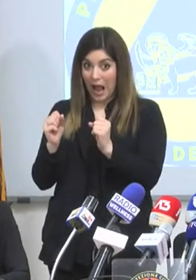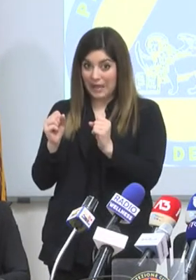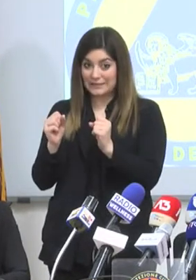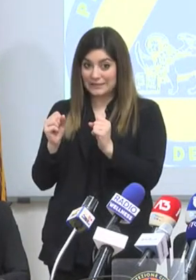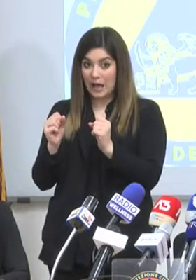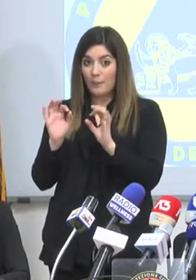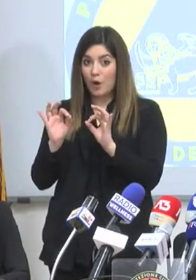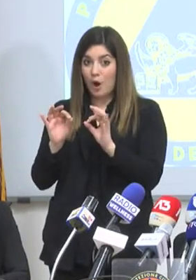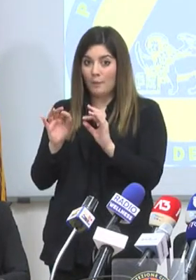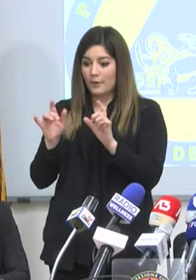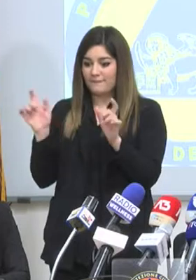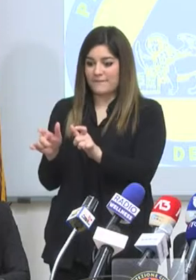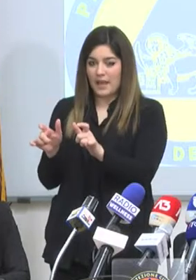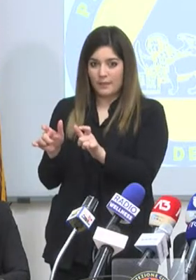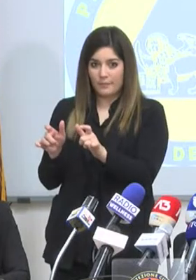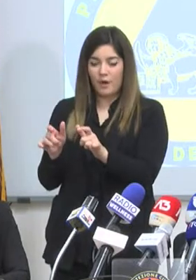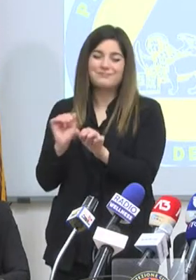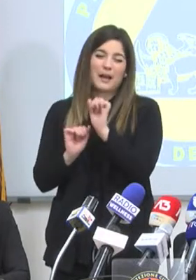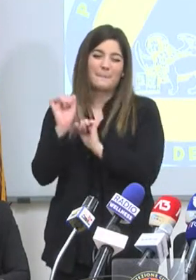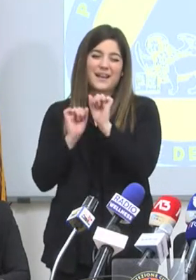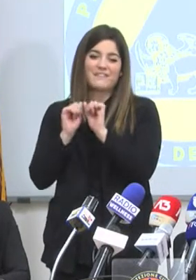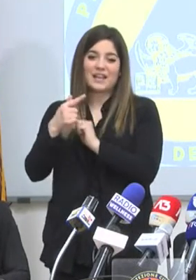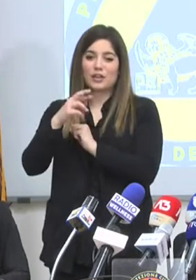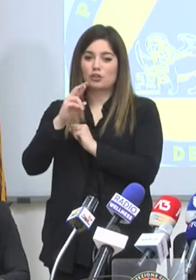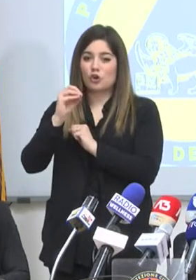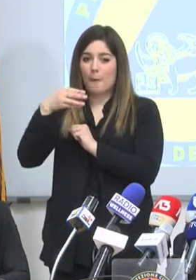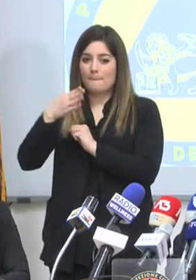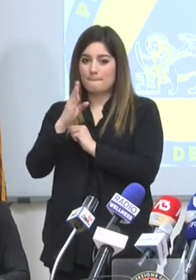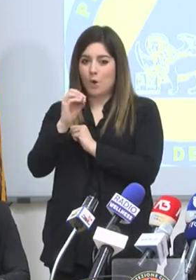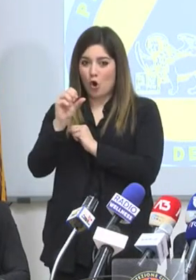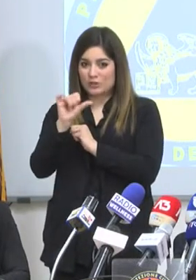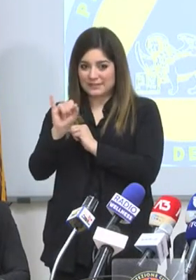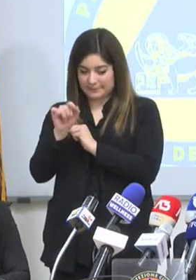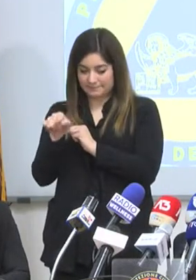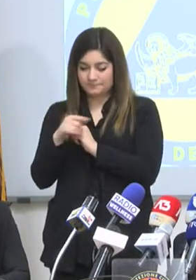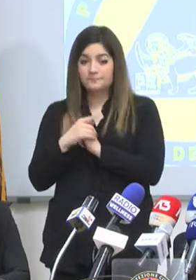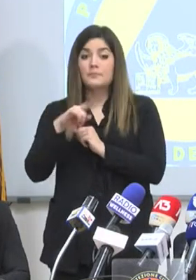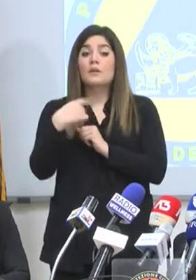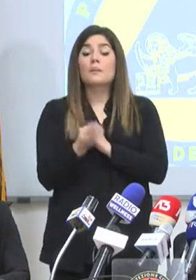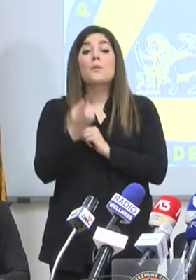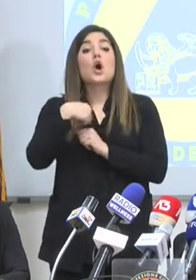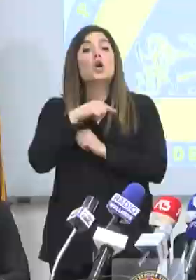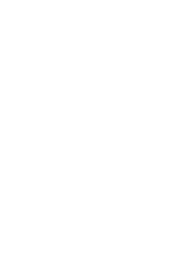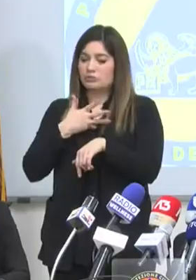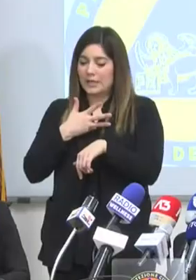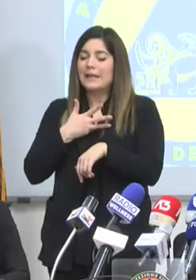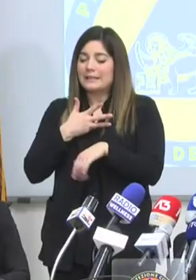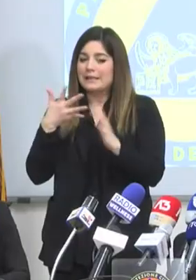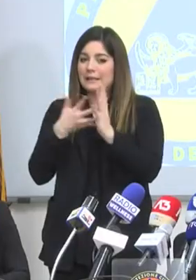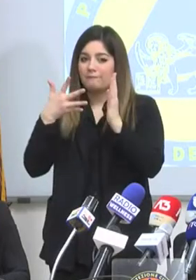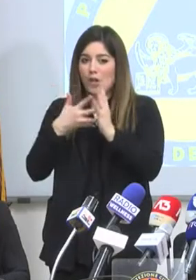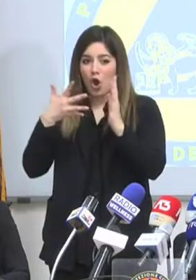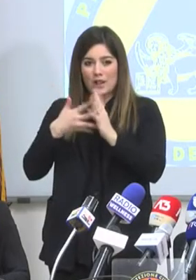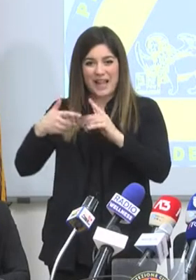trombosi. Abbiamo dato la forte indicazione, che è la più importante, di utilizzare l'ossigenoterapia e abbiamo